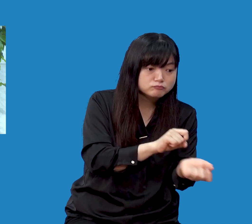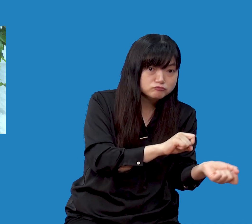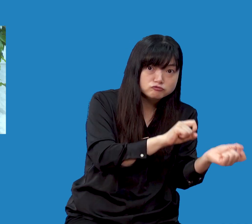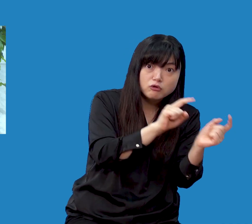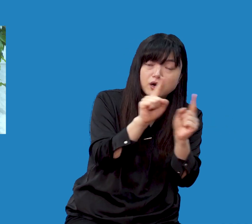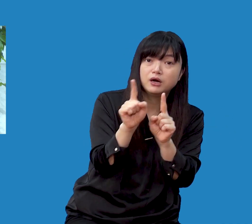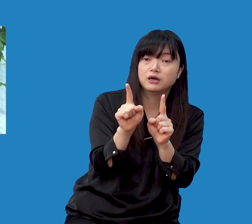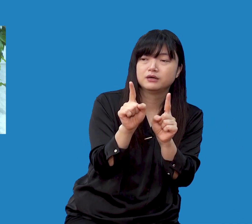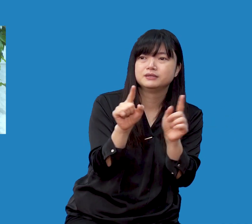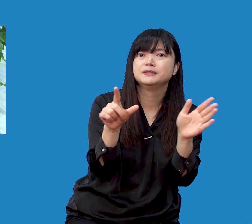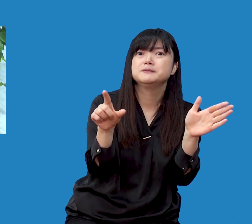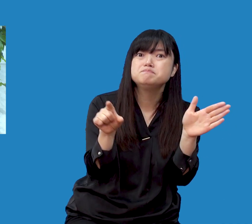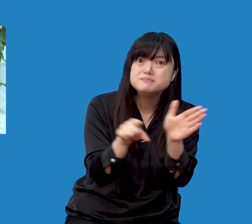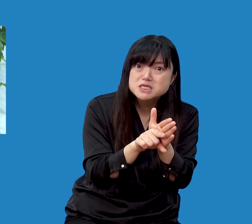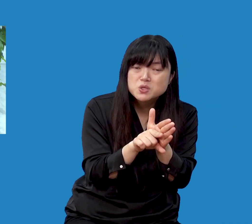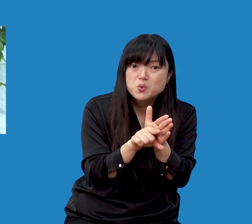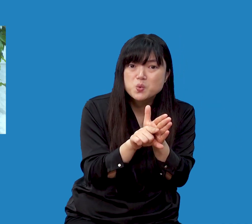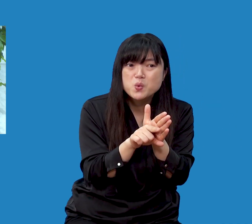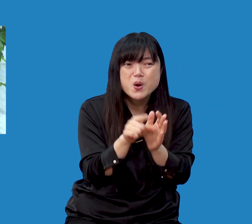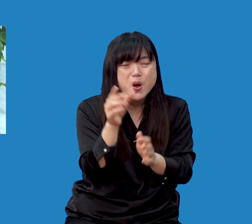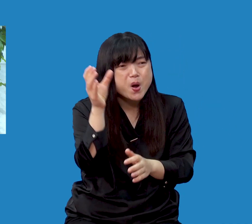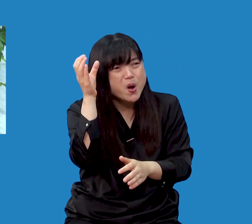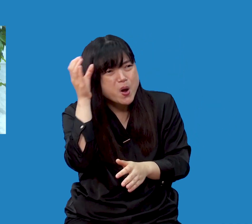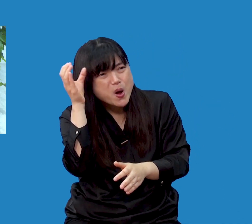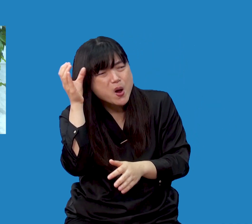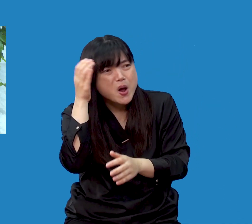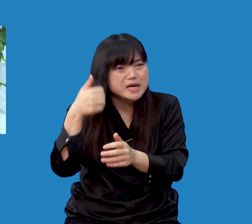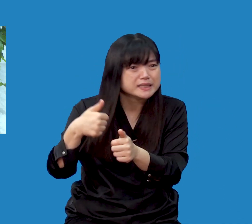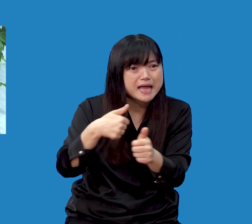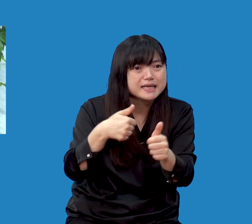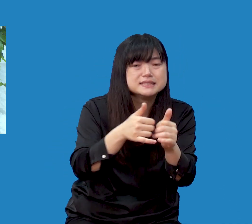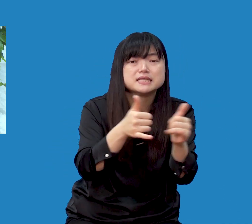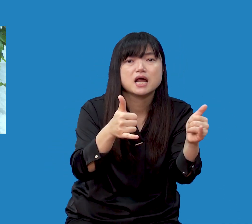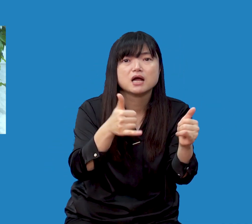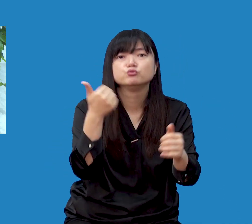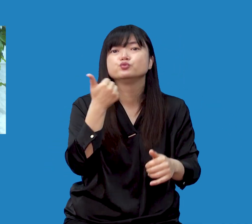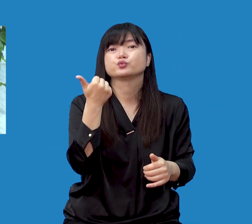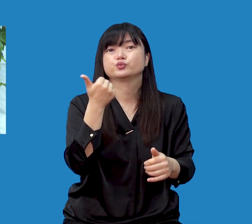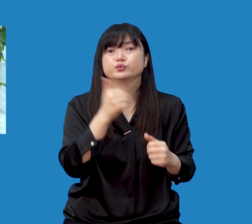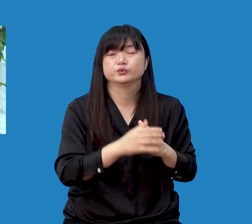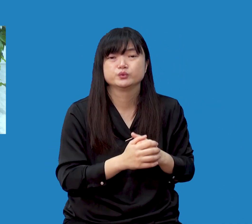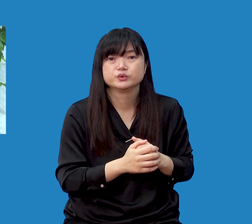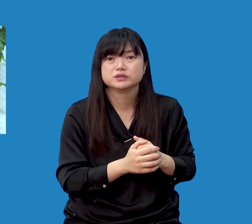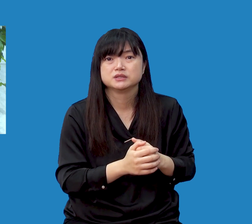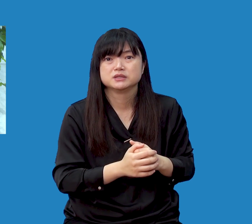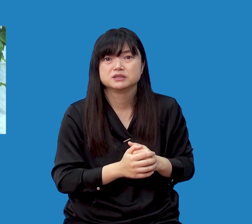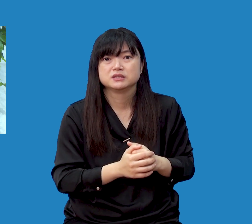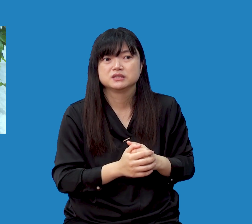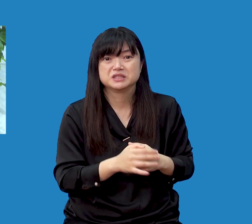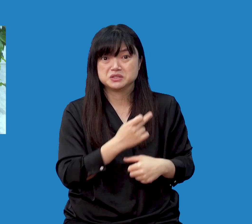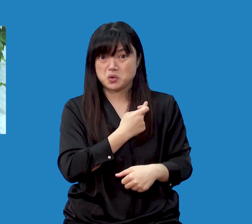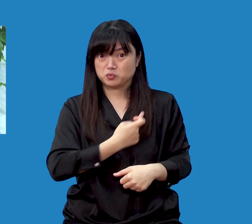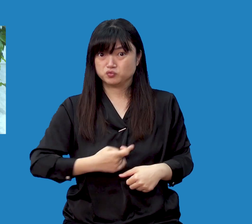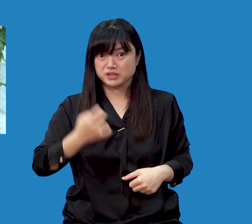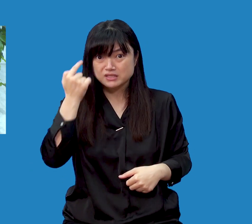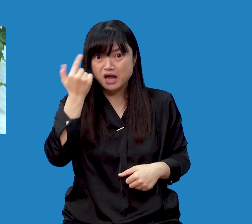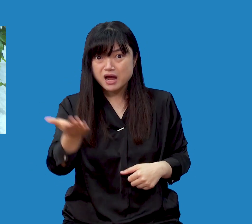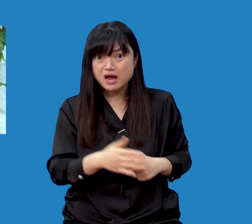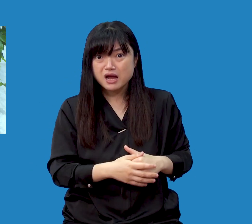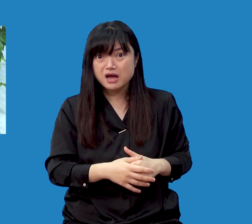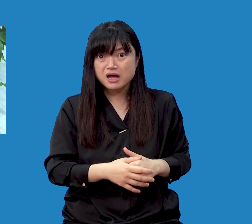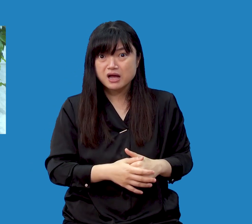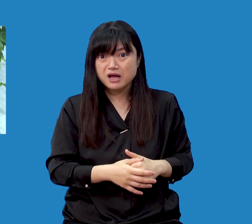부활을 믿고 기대하고 따르는 자가 누가 있었습니까? 12 제자입니까?